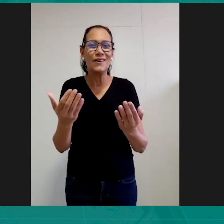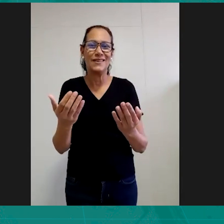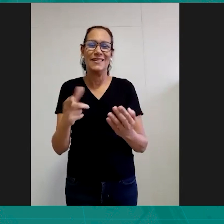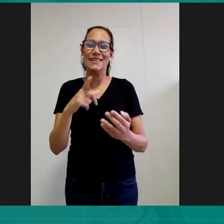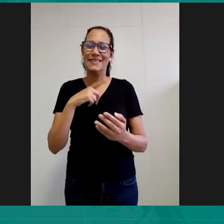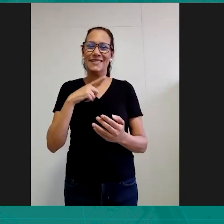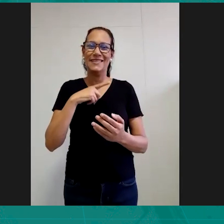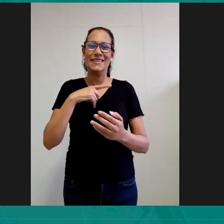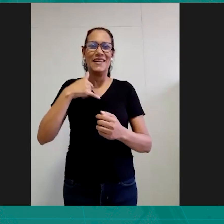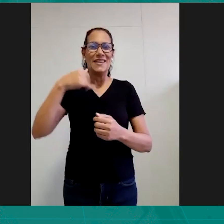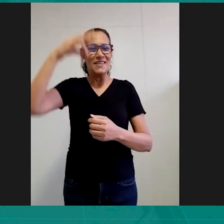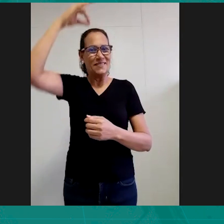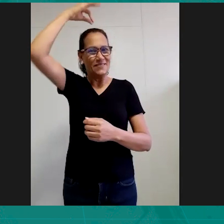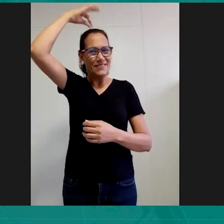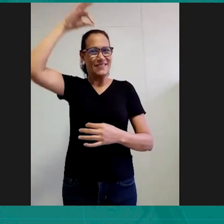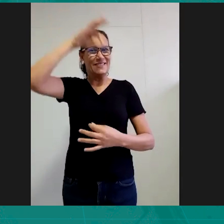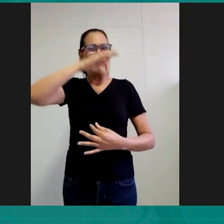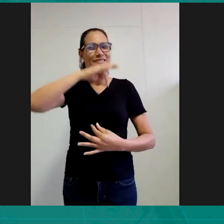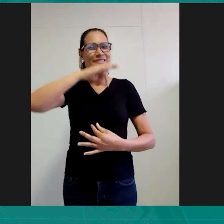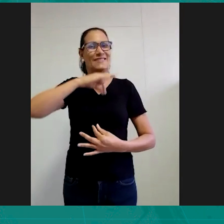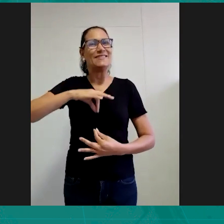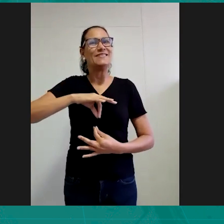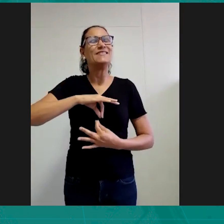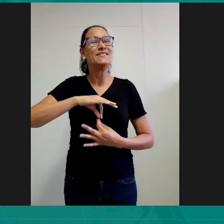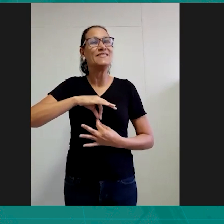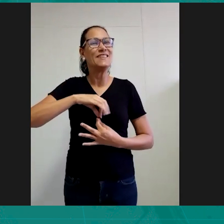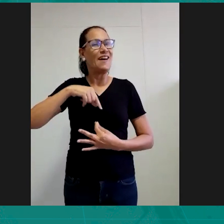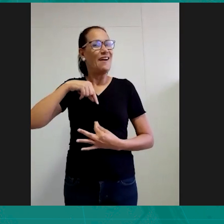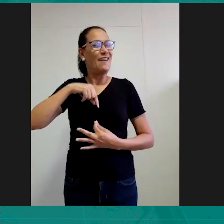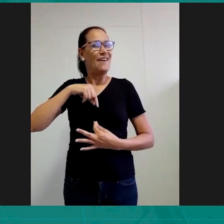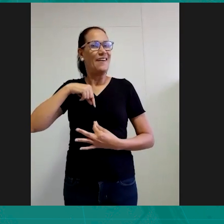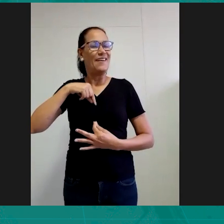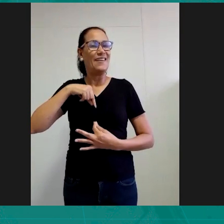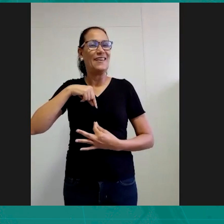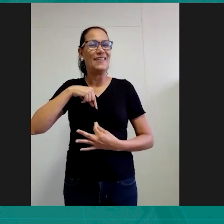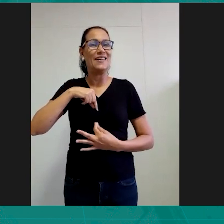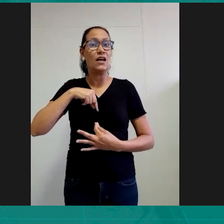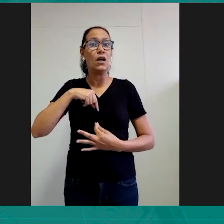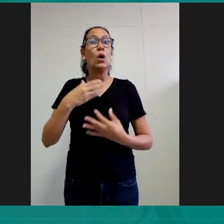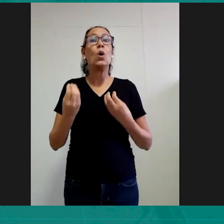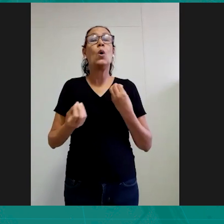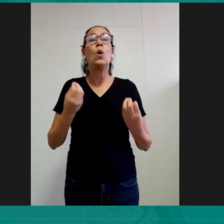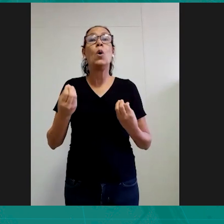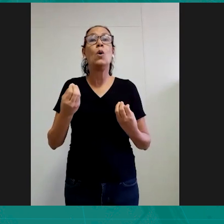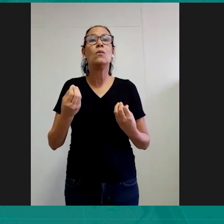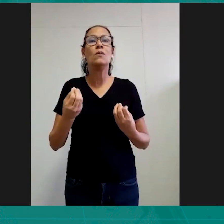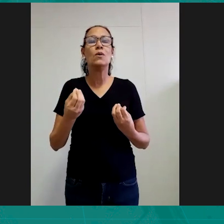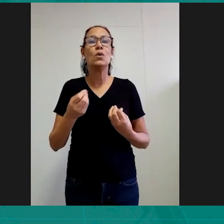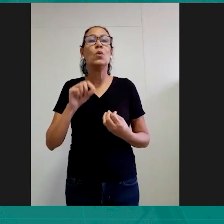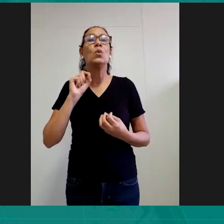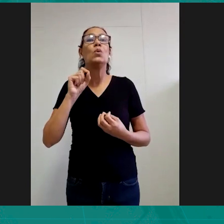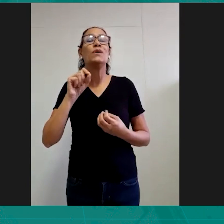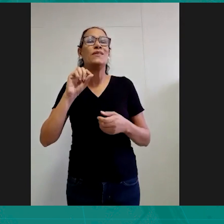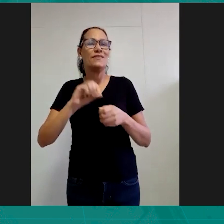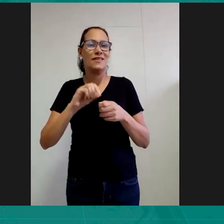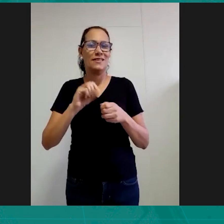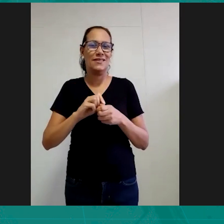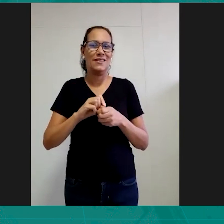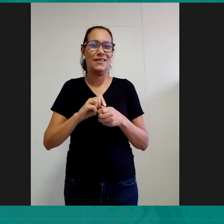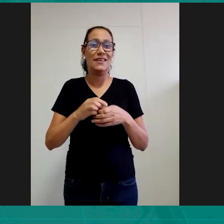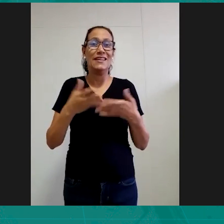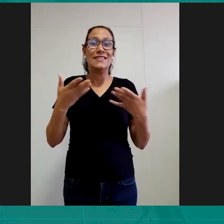dando orientação, direção, e nós vamos ter a unção exterior nos indicando paz, que estão fazendo a vontade do